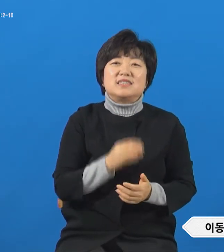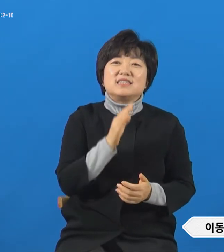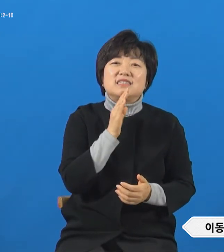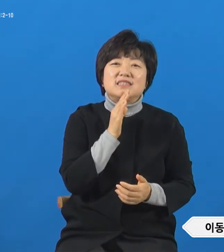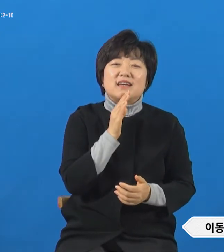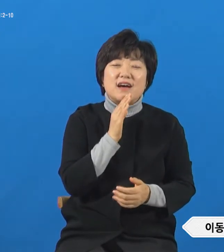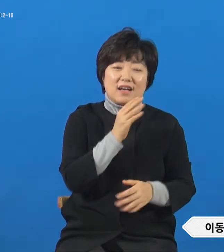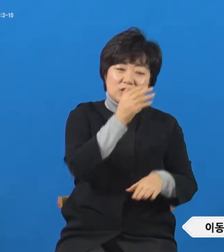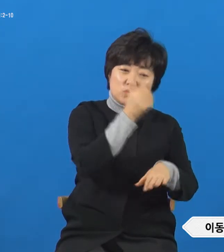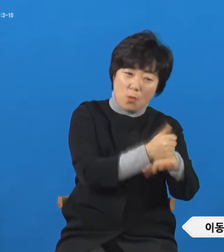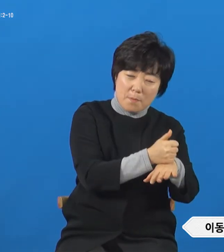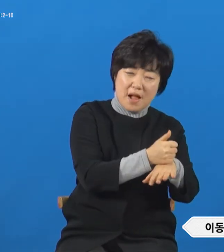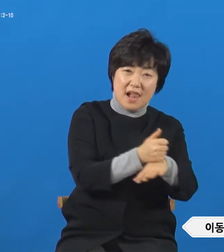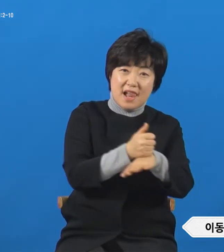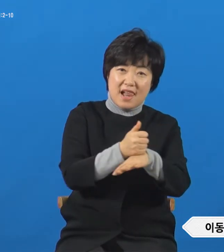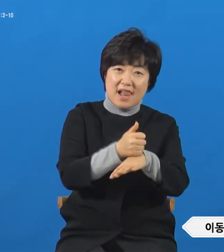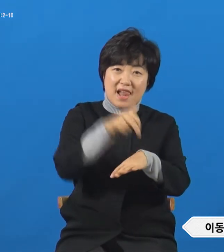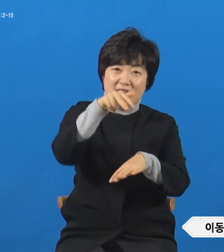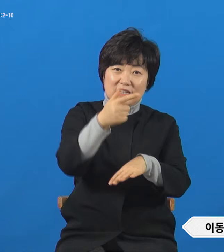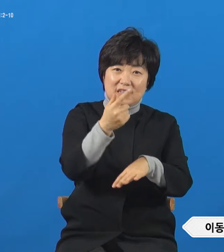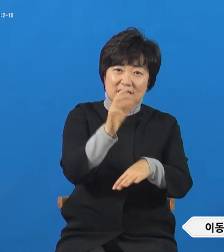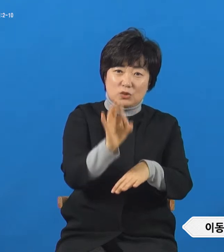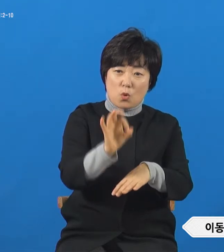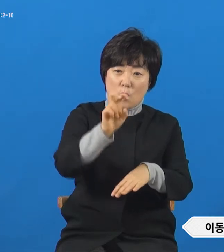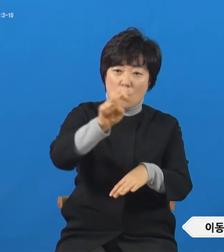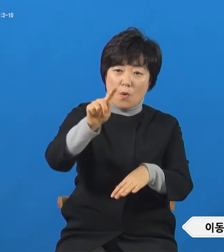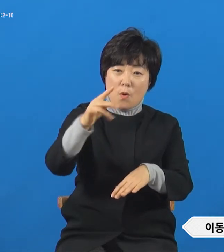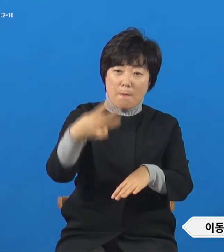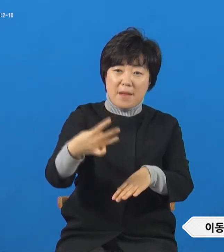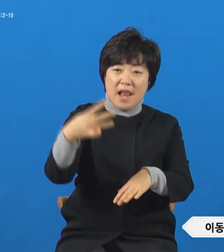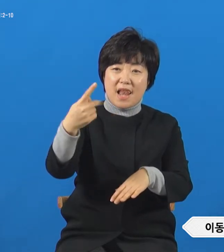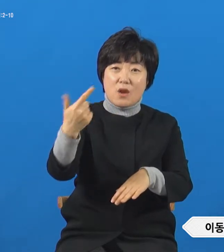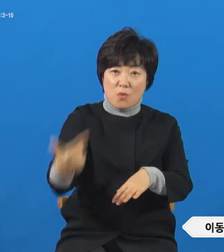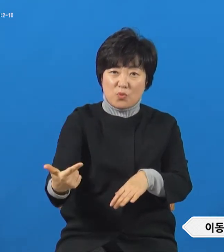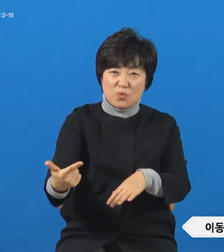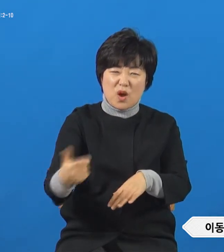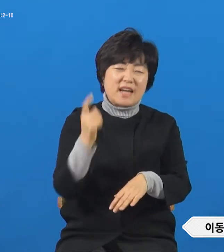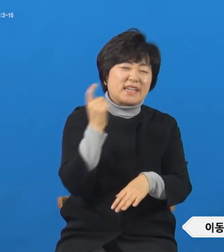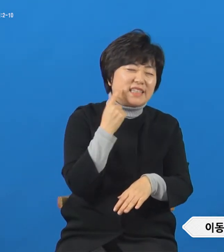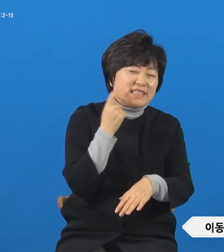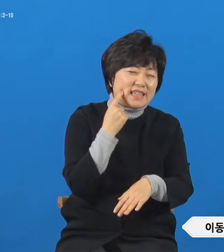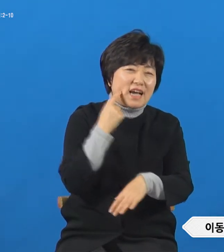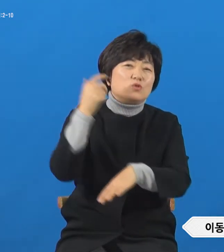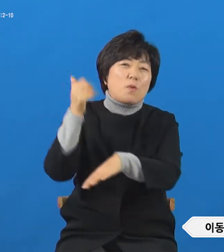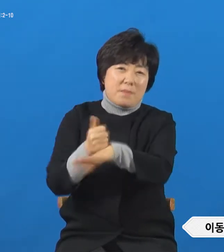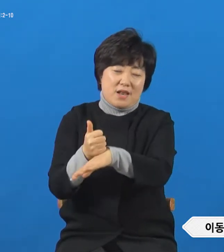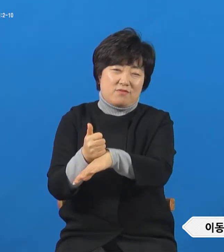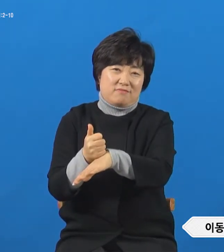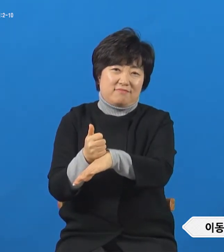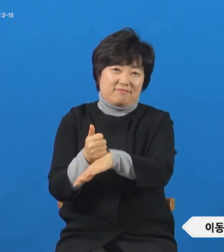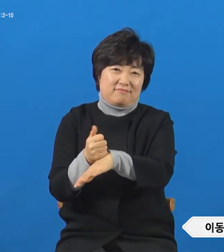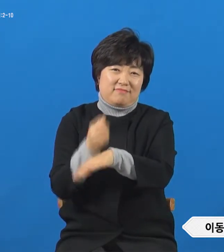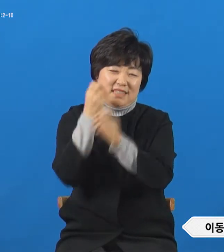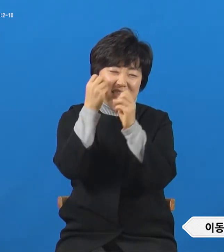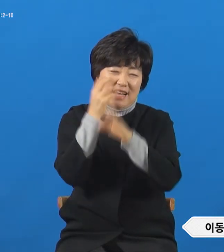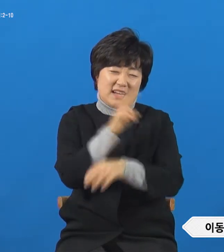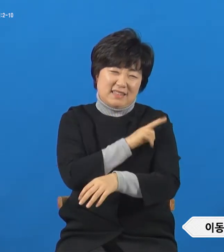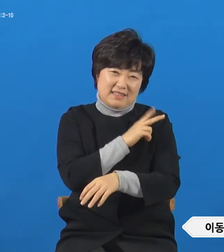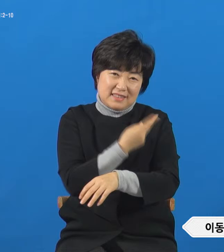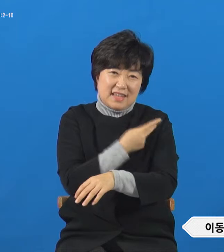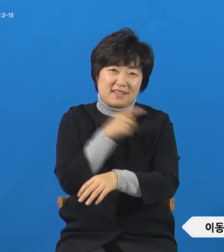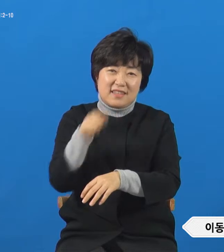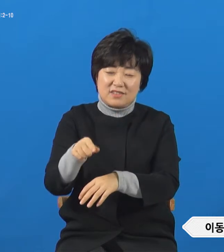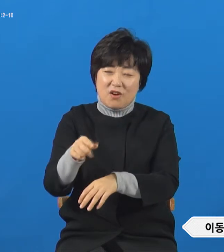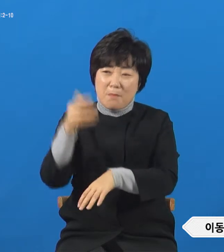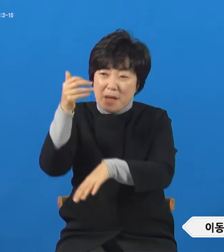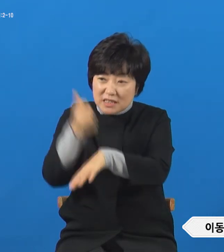여기에서 진짜 종말론과 가짜 종말론이 구별되는 것입니다. 종말론, 교육을 잘못 받은 사람, 이상한 교회 가서 잘못